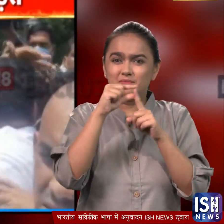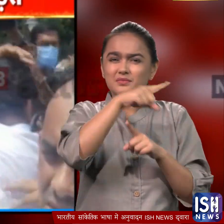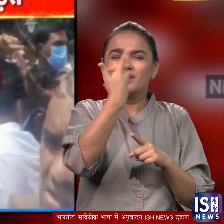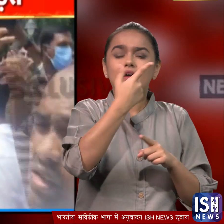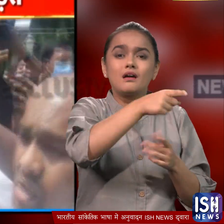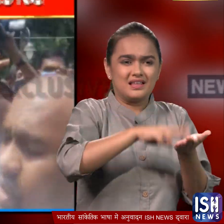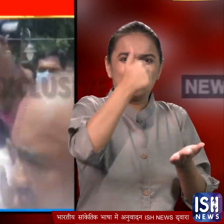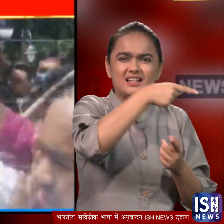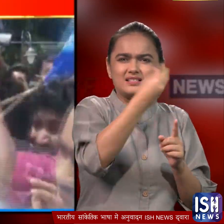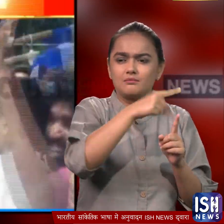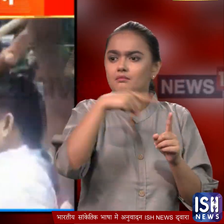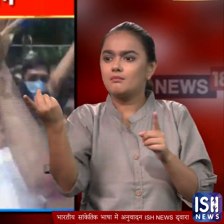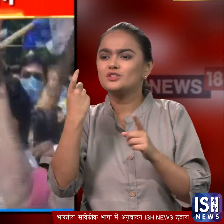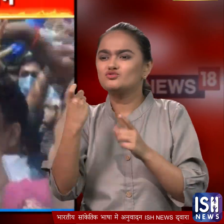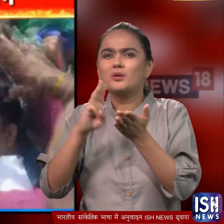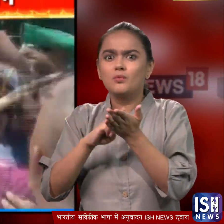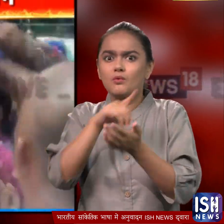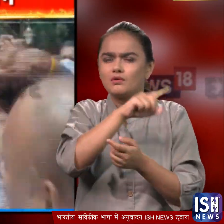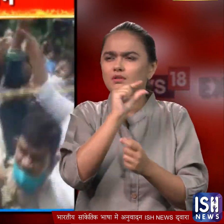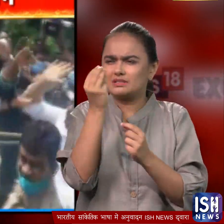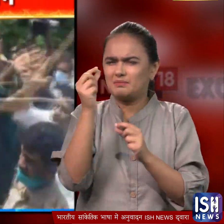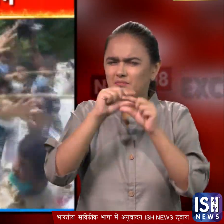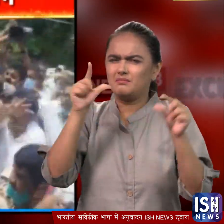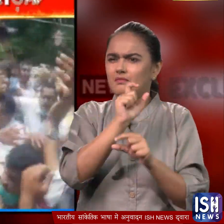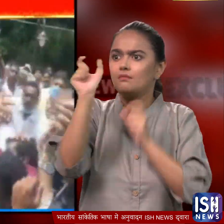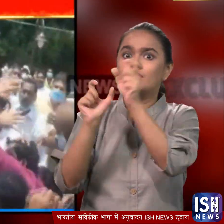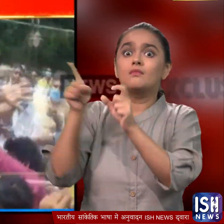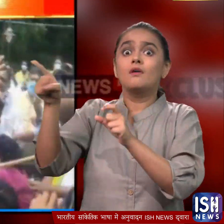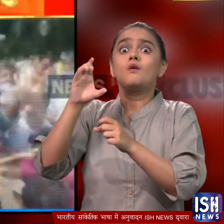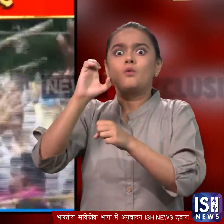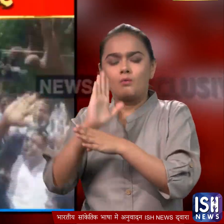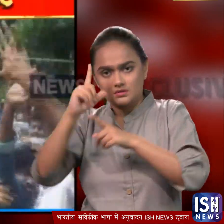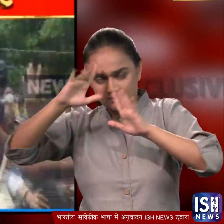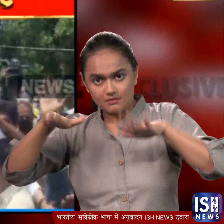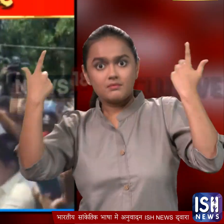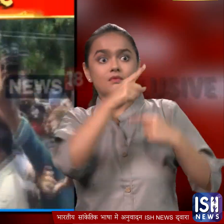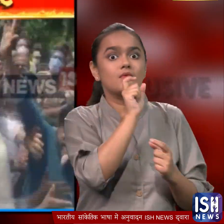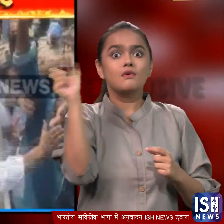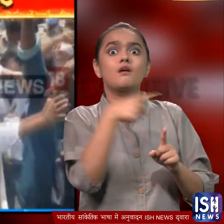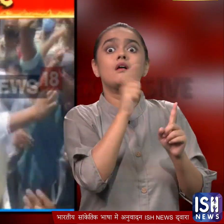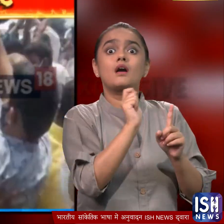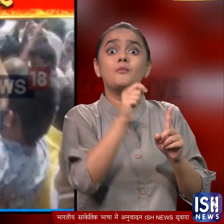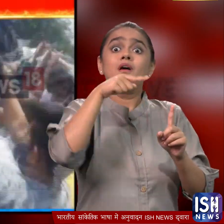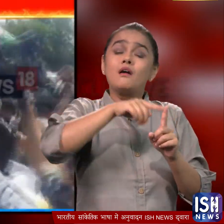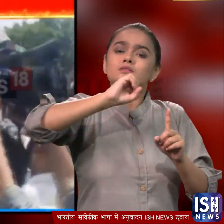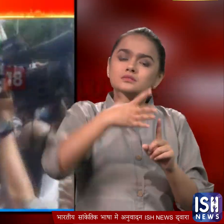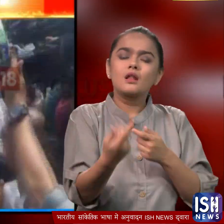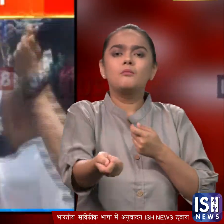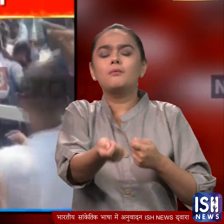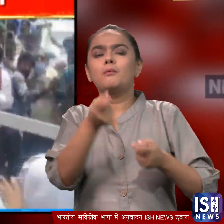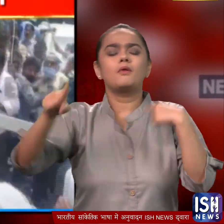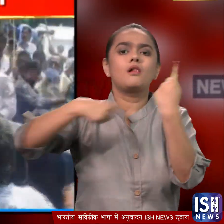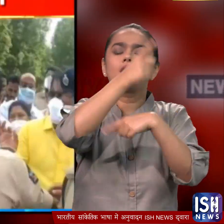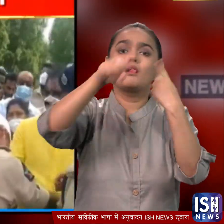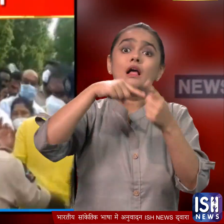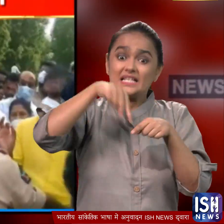एक नेता ने मुख्यमंत्री जगन मोहन रेड्डी के खिलाफ बयान दिया था, जिसके बाद वाईएसआर कांग्रेस के लोगों ने टीडीपी के खिलाफ मोर्चा खोला। वहीं इस मारपीट के